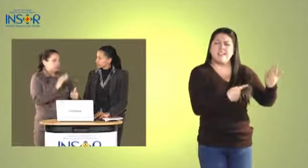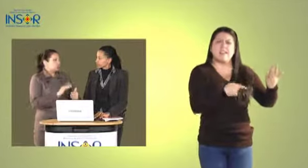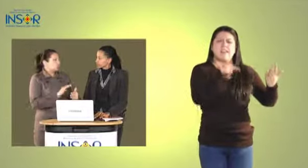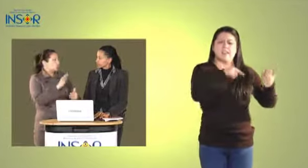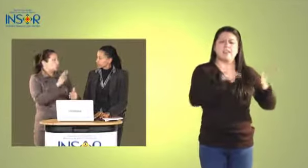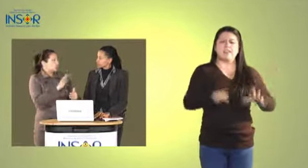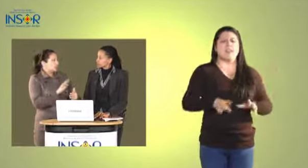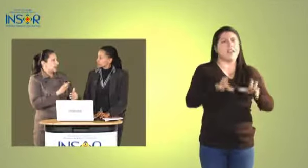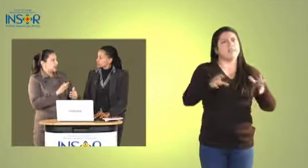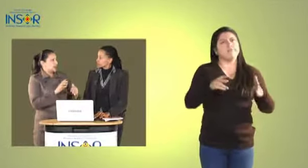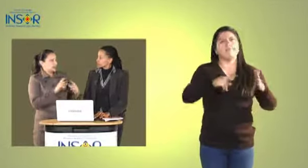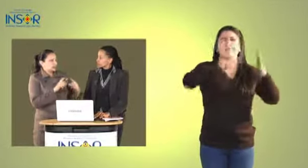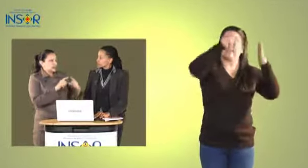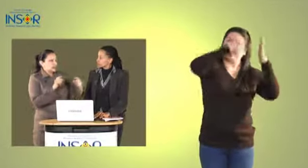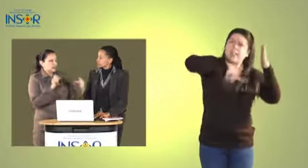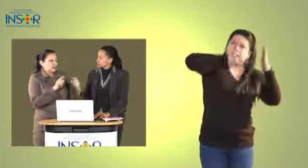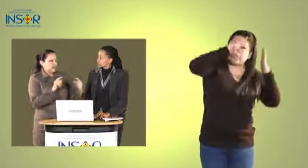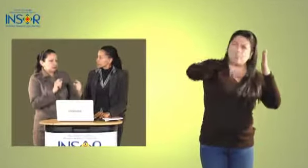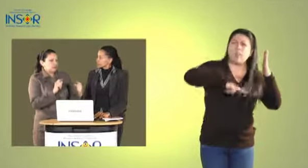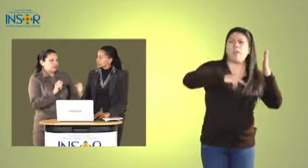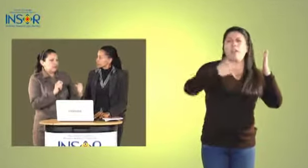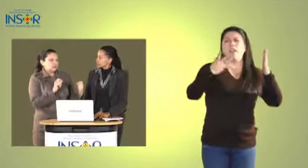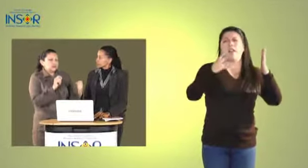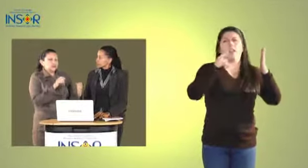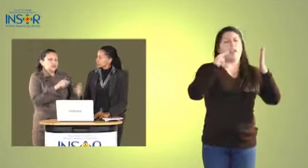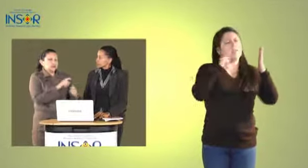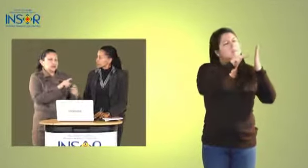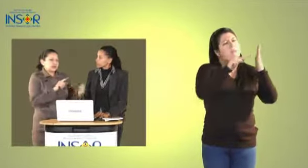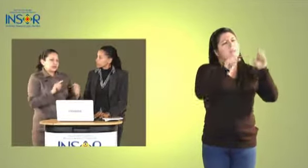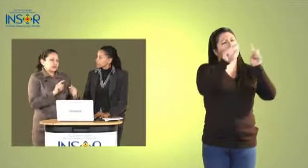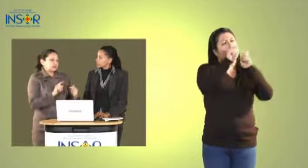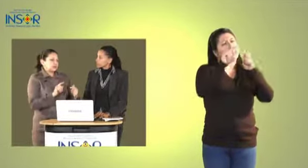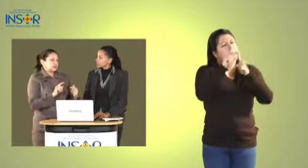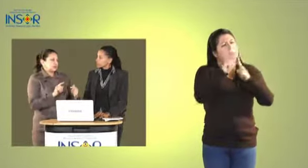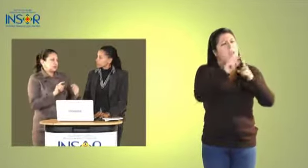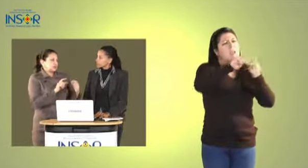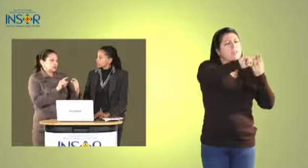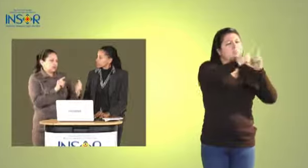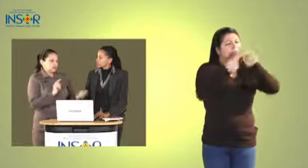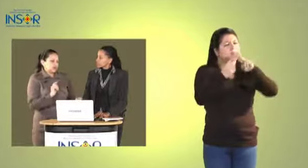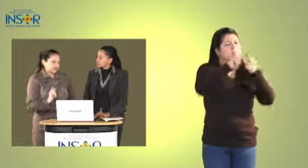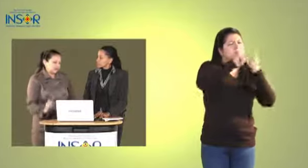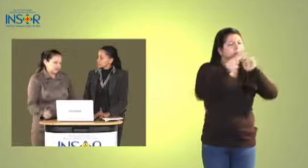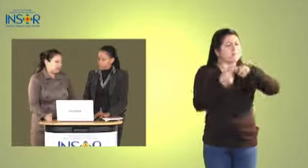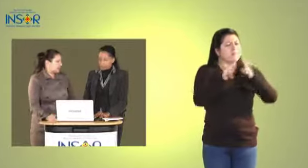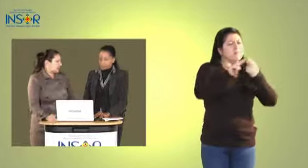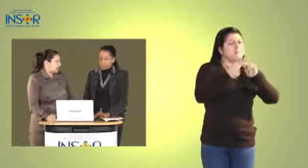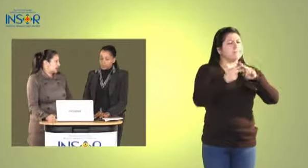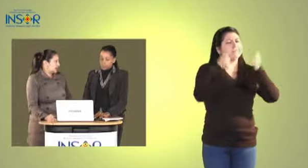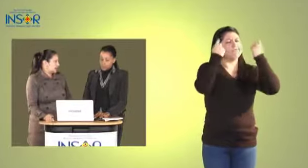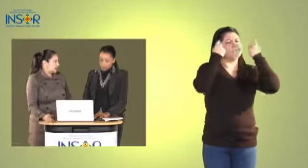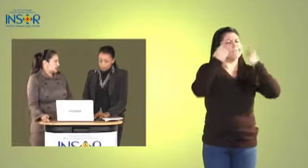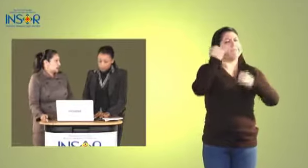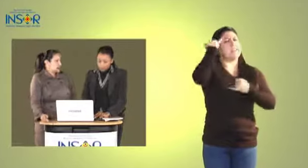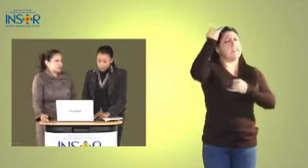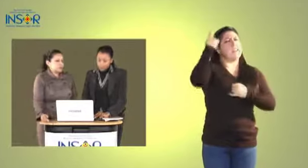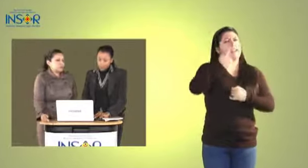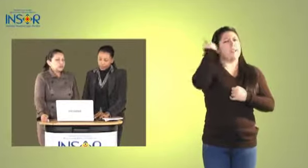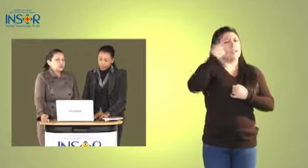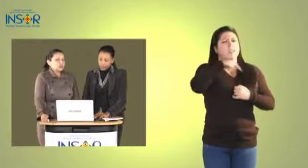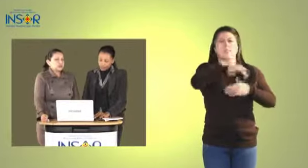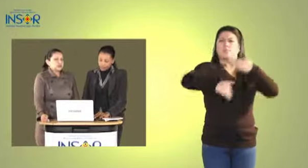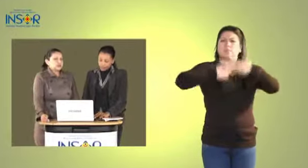de lectura, de mirar los términos, de mirar la relación entre los términos y de entender la idea general. Es un